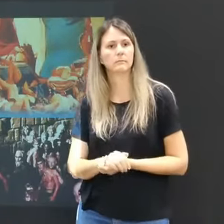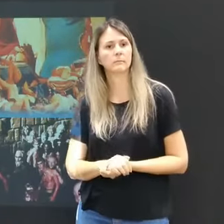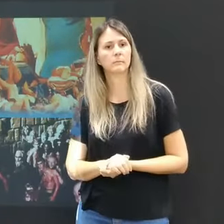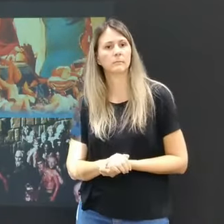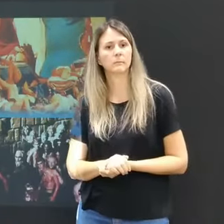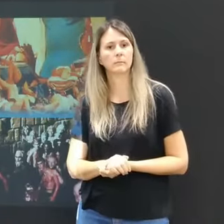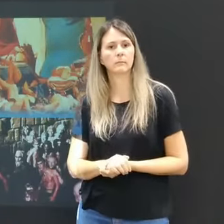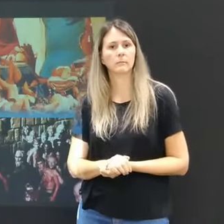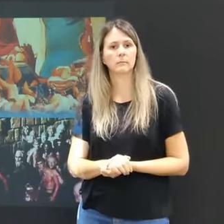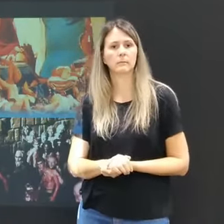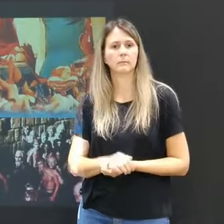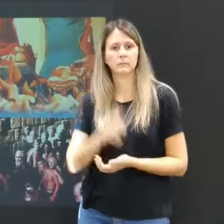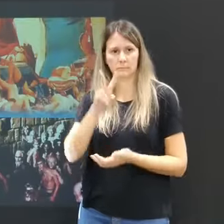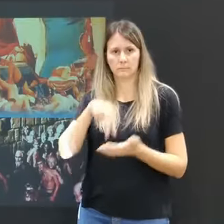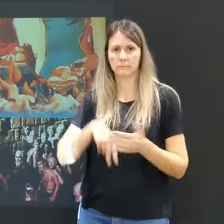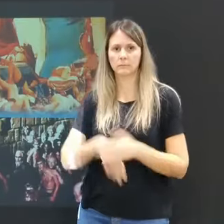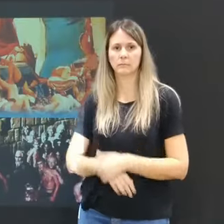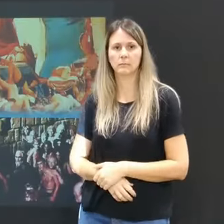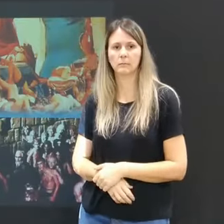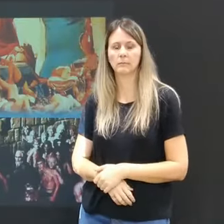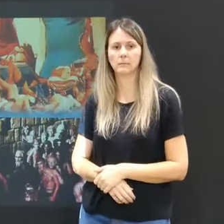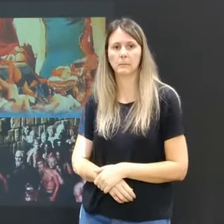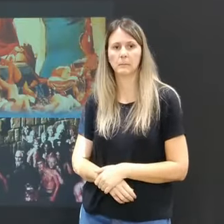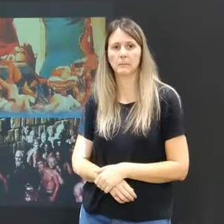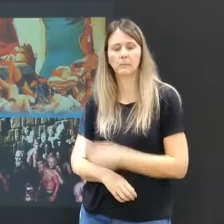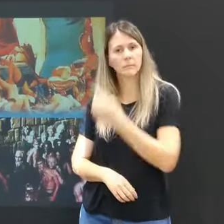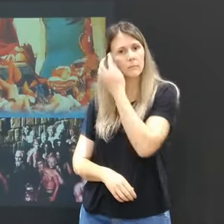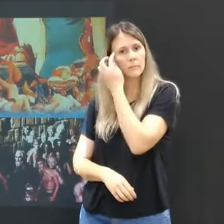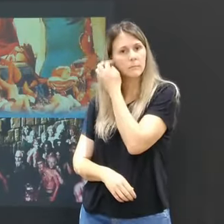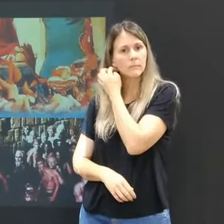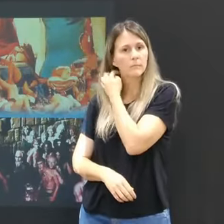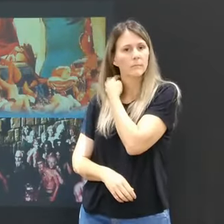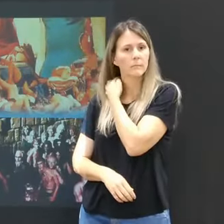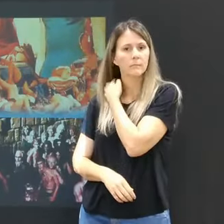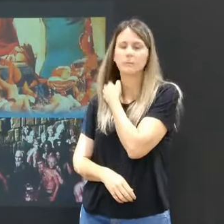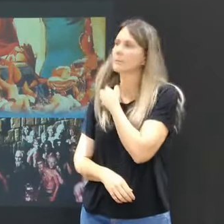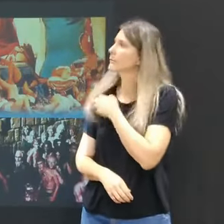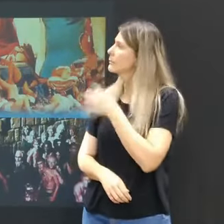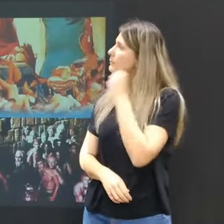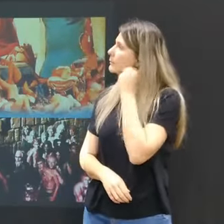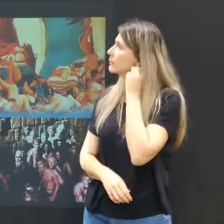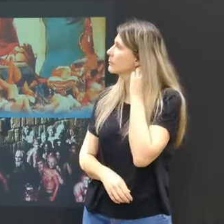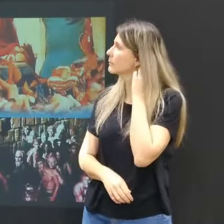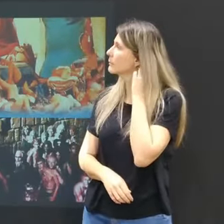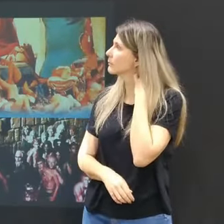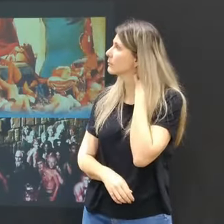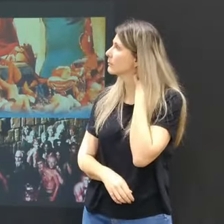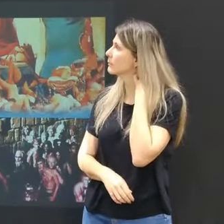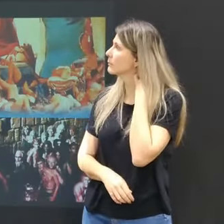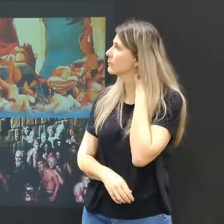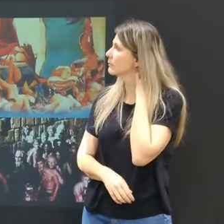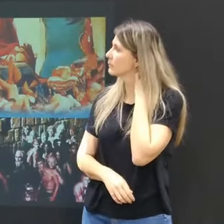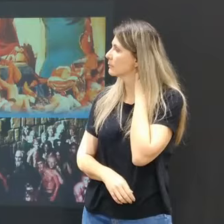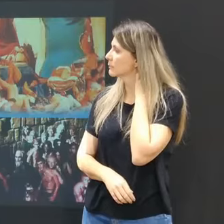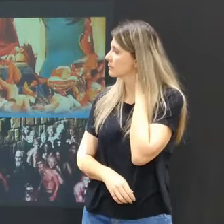Vamos ver o texto. Abraão ficou na Canaã e Ló foi morar na cidade de Sodoma, onde vivia uma gente má, que